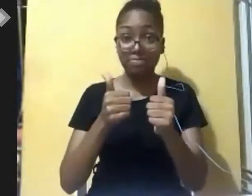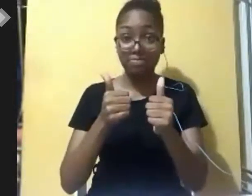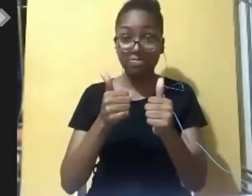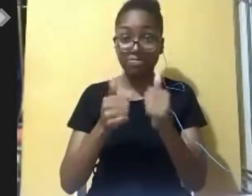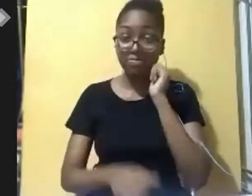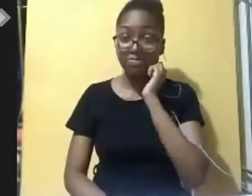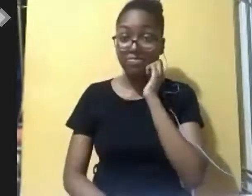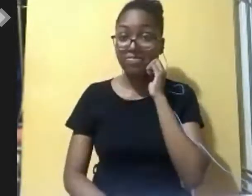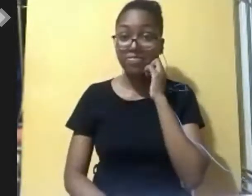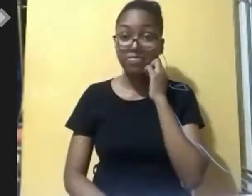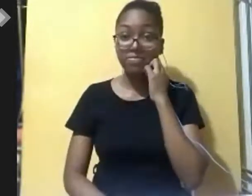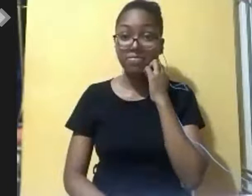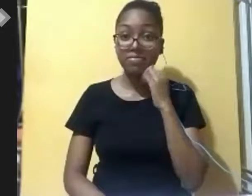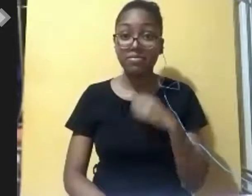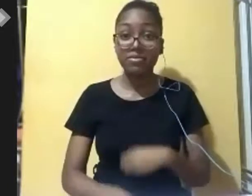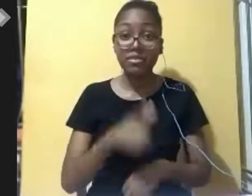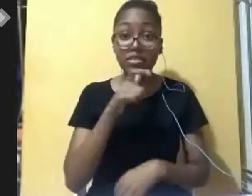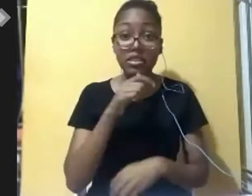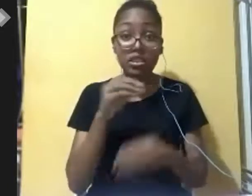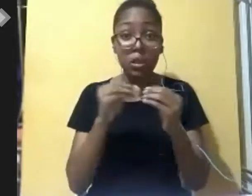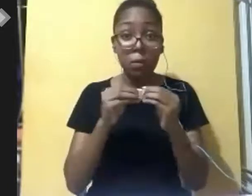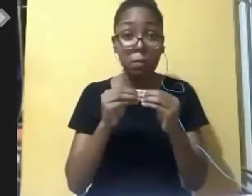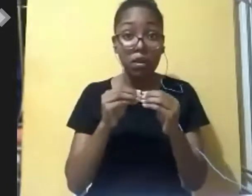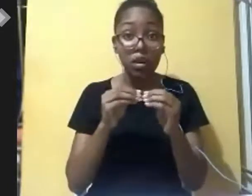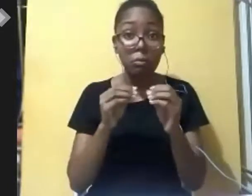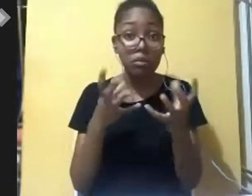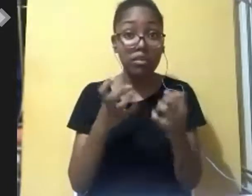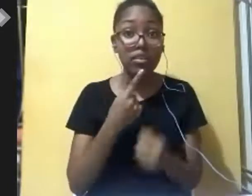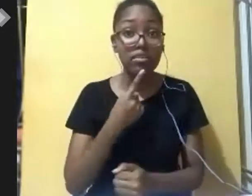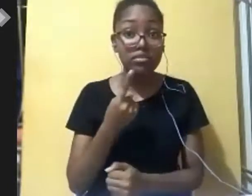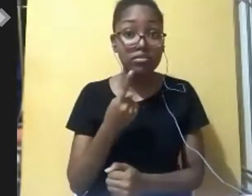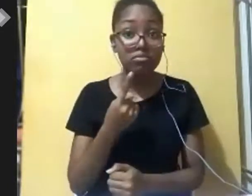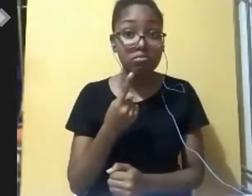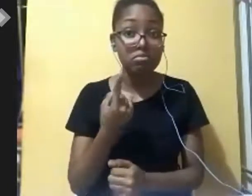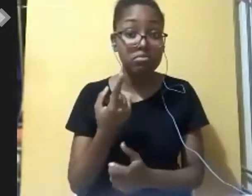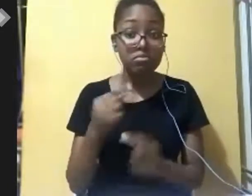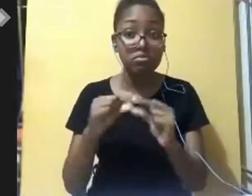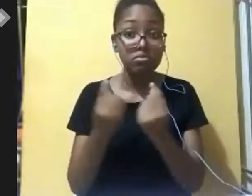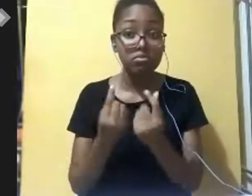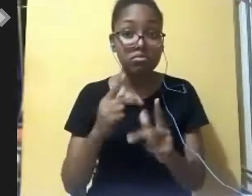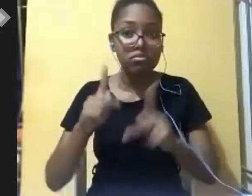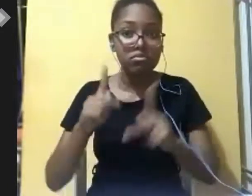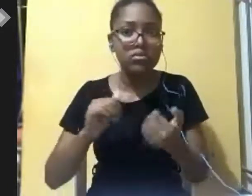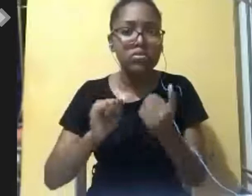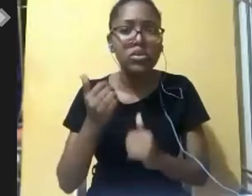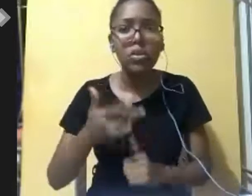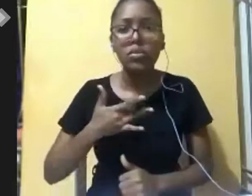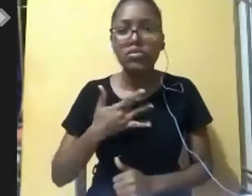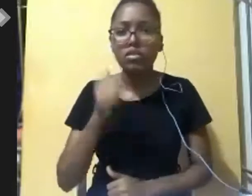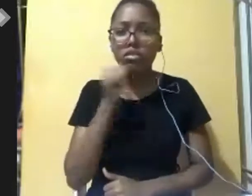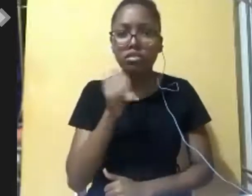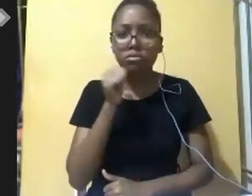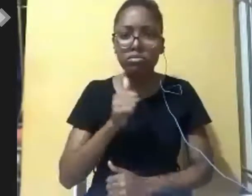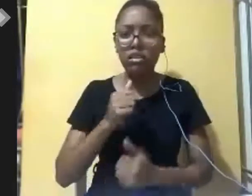¿Alguien quisiera decir algo o algo poquito del grupo? ¿Cómo se sintió cuando ella se estaba expresando y